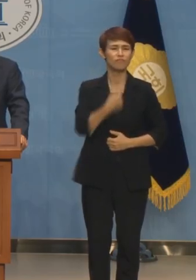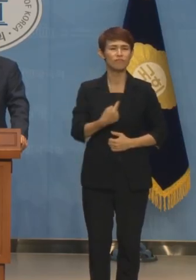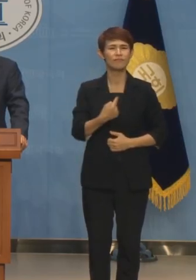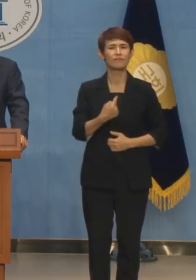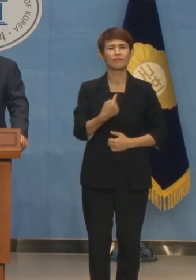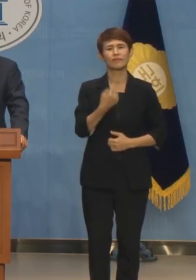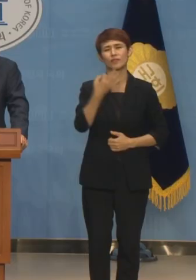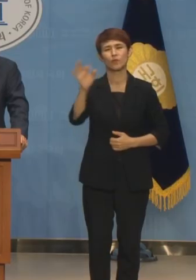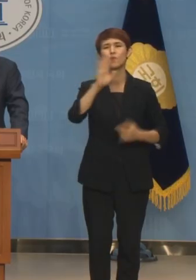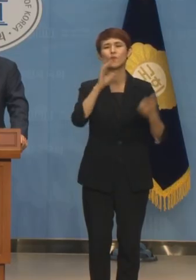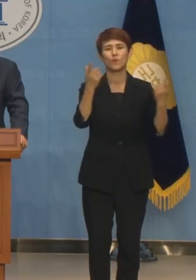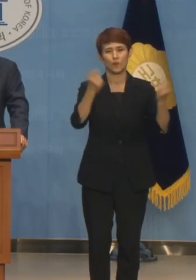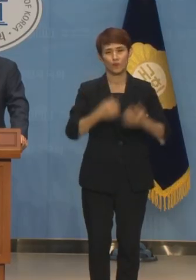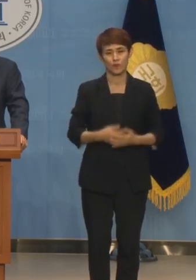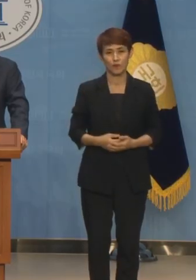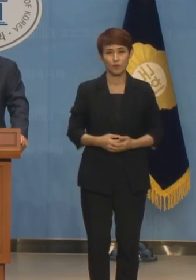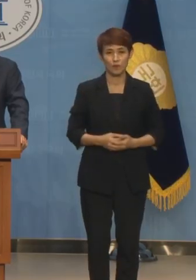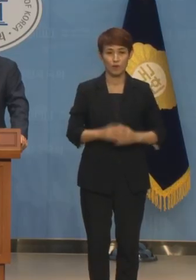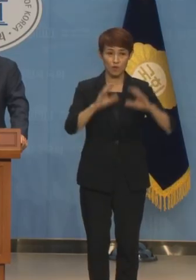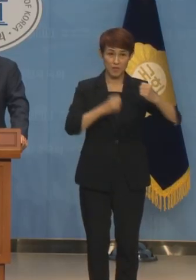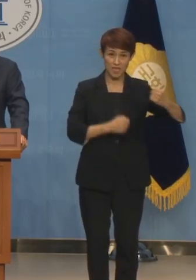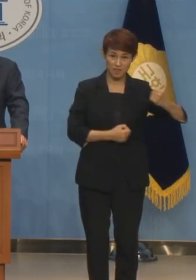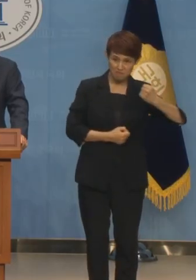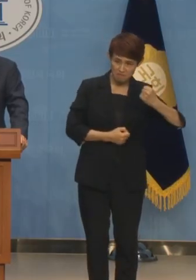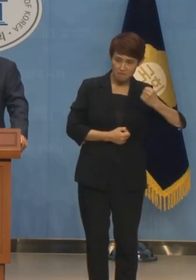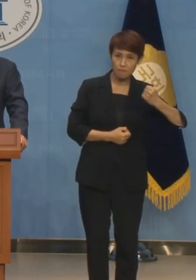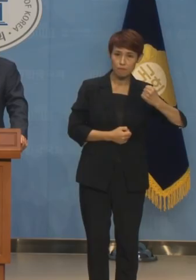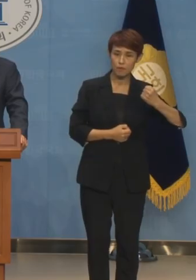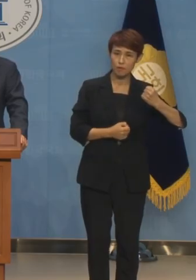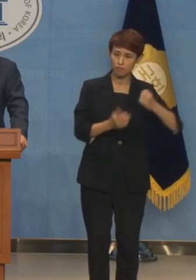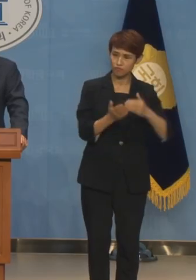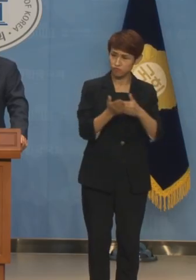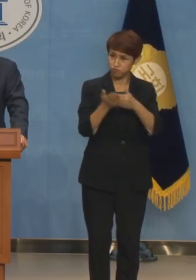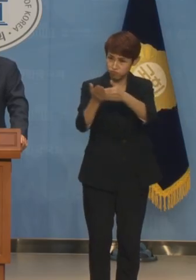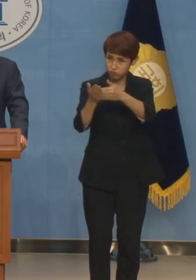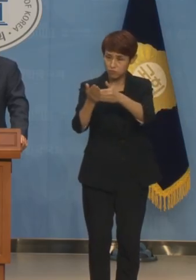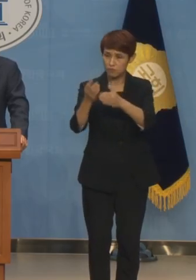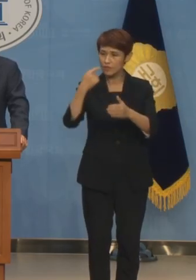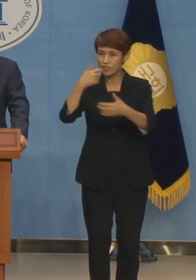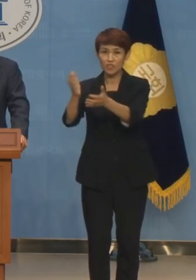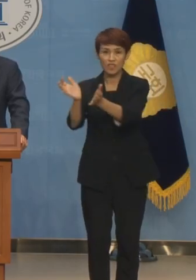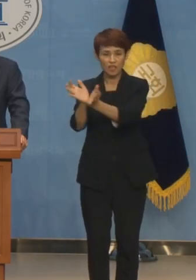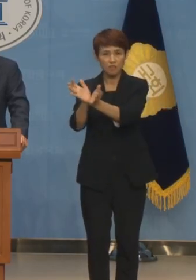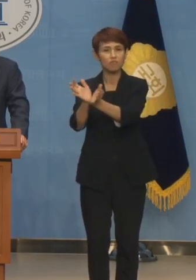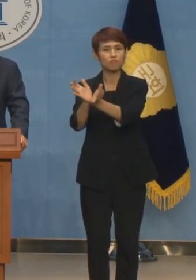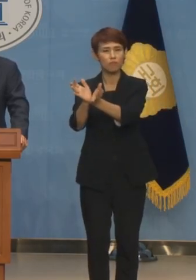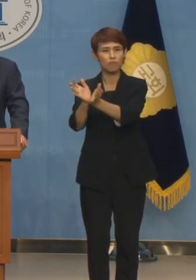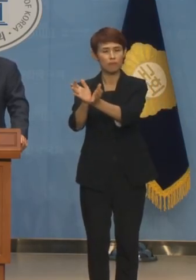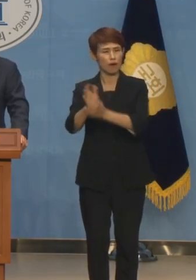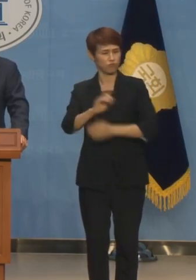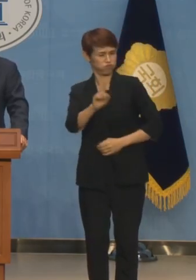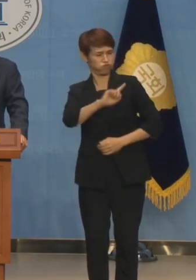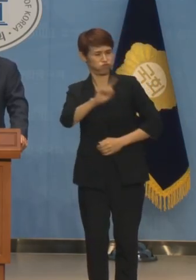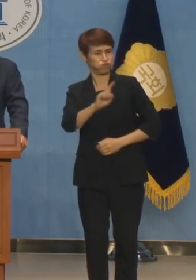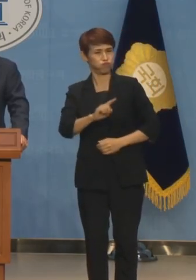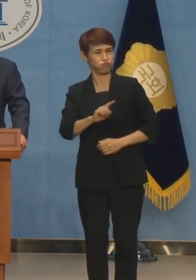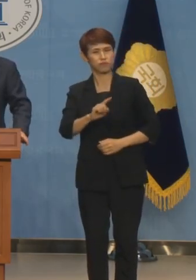됩니다. 이러한 국민의힘의 정확한 지적에 대해서 민주당은 염증적인 반응을 보이고